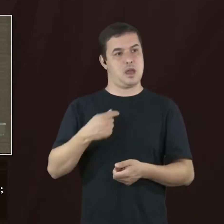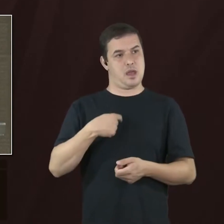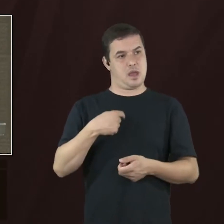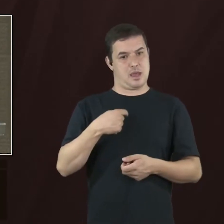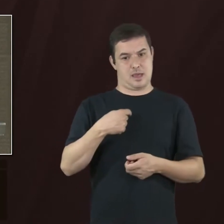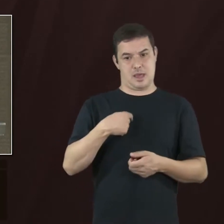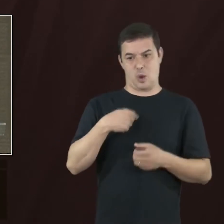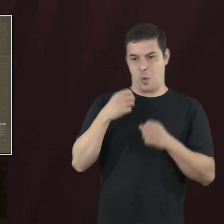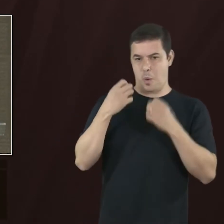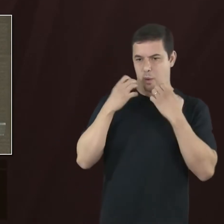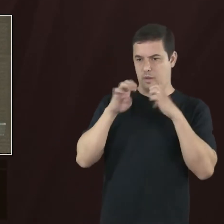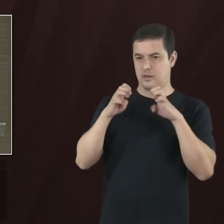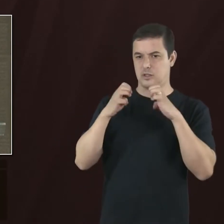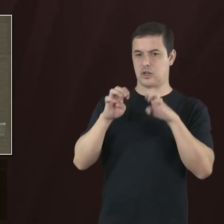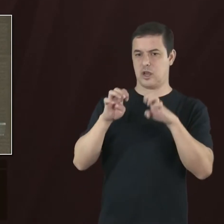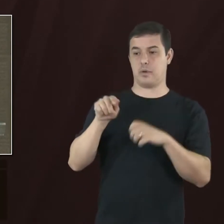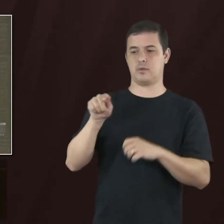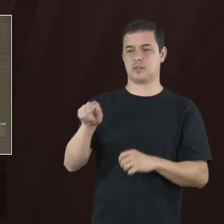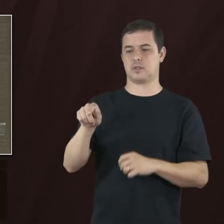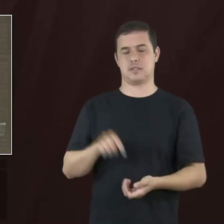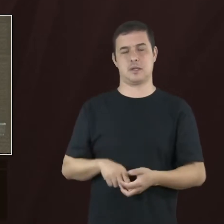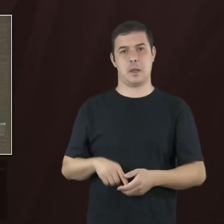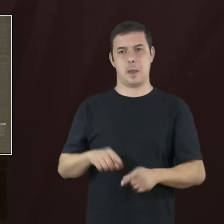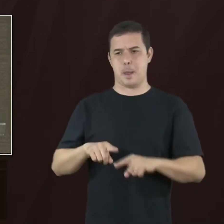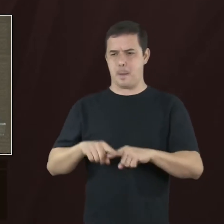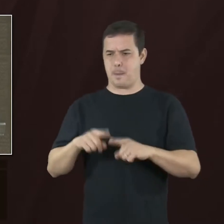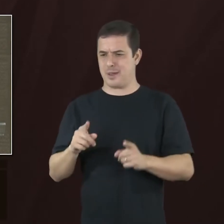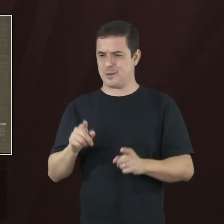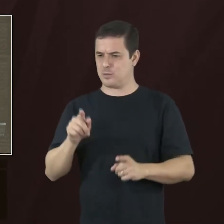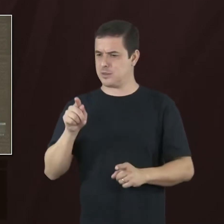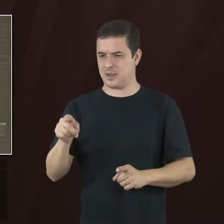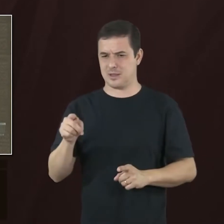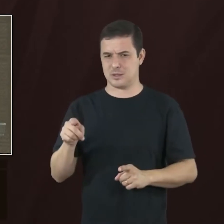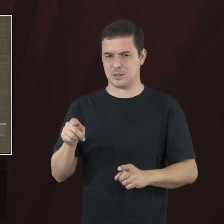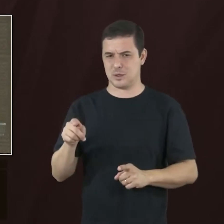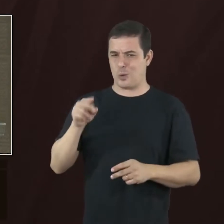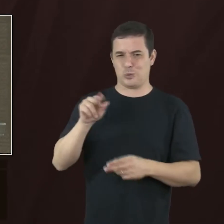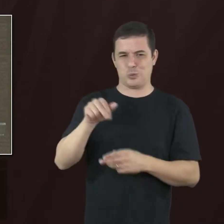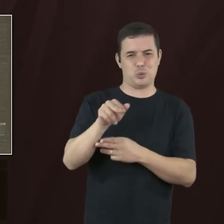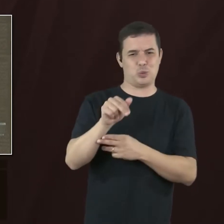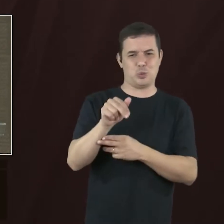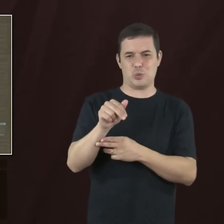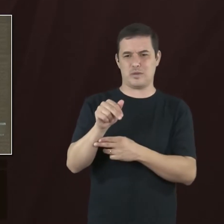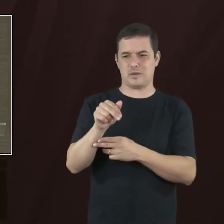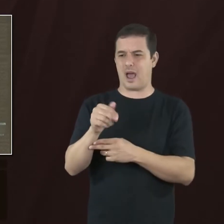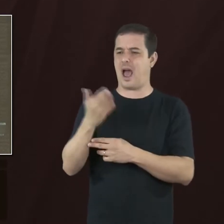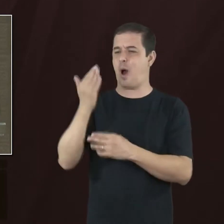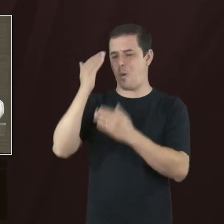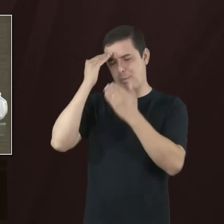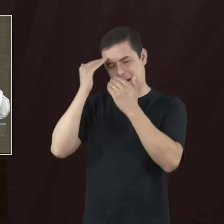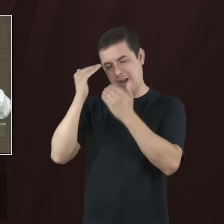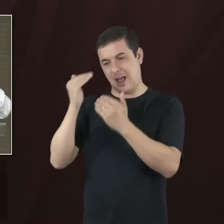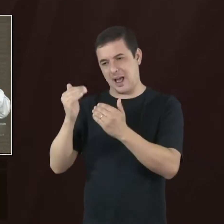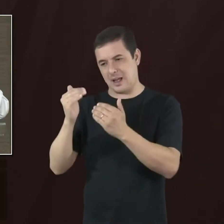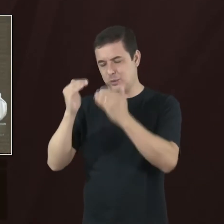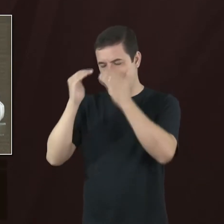Pois as credenciais do apostolado foram apresentadas no meio de vós com toda a